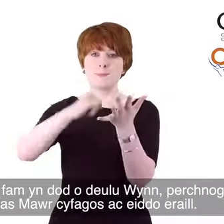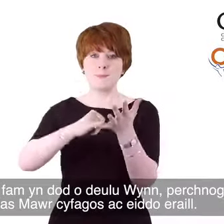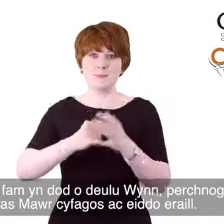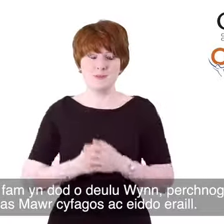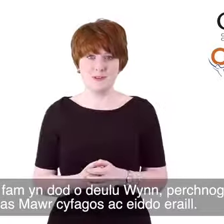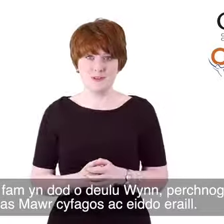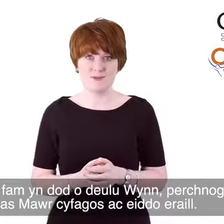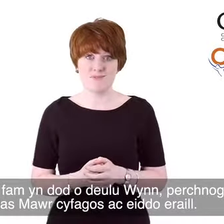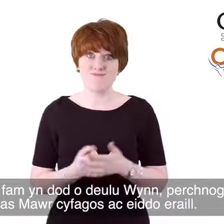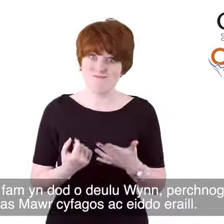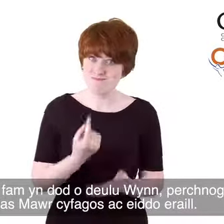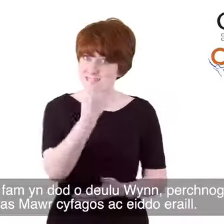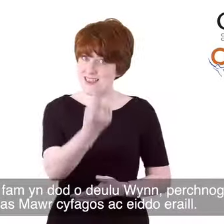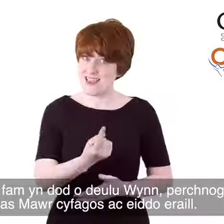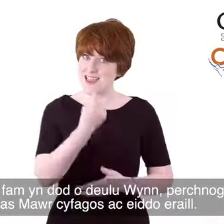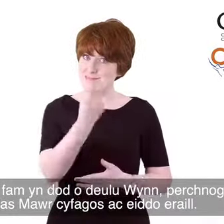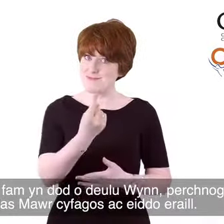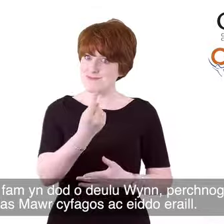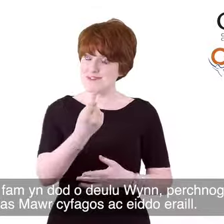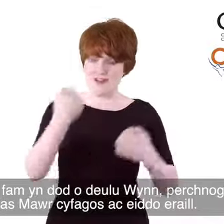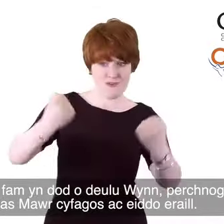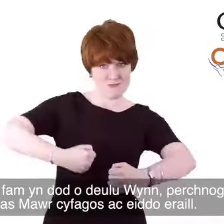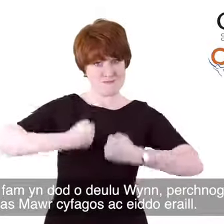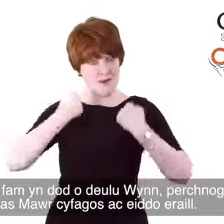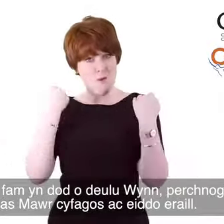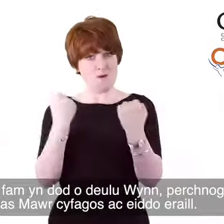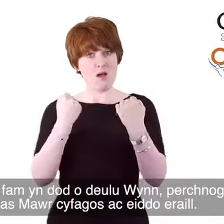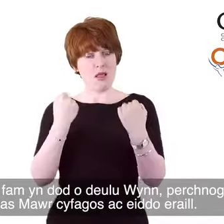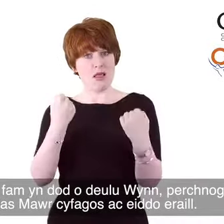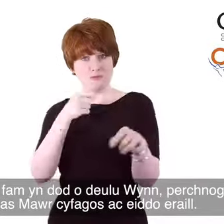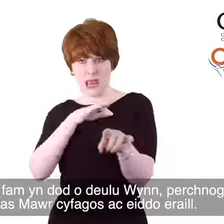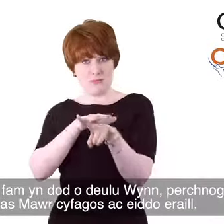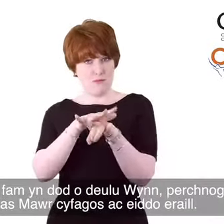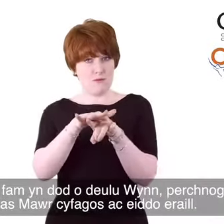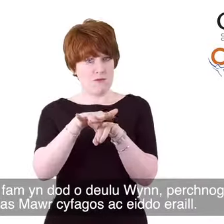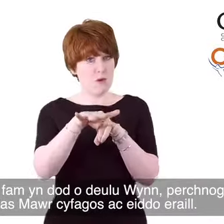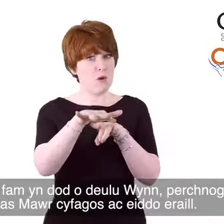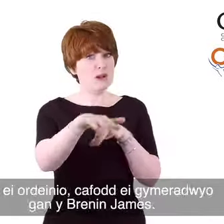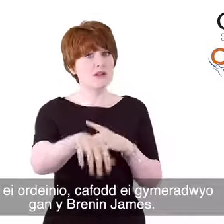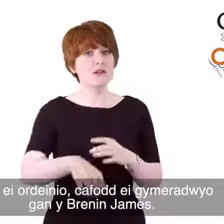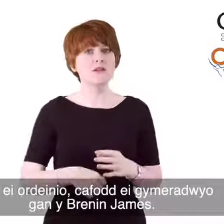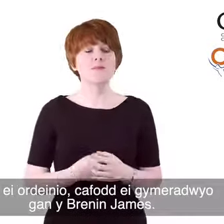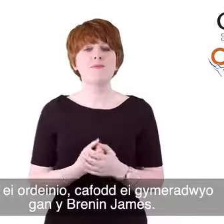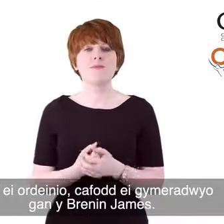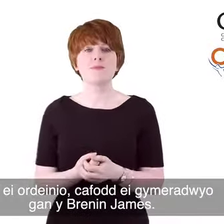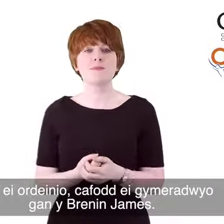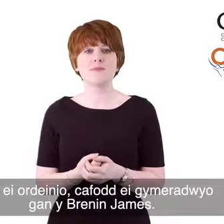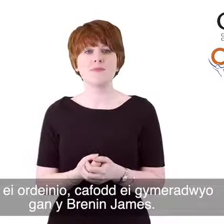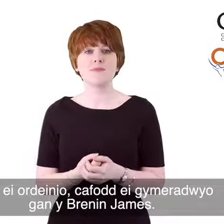ei fam yn dod o deulu Wyn, perchnogion plas mawr cyfagos ac eiddo eraill. Ar ôl ei ordeinio,